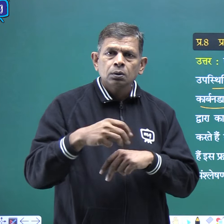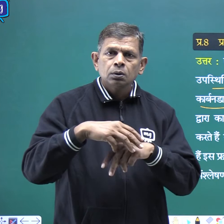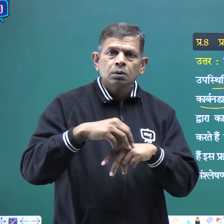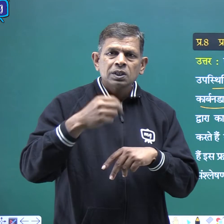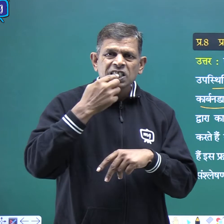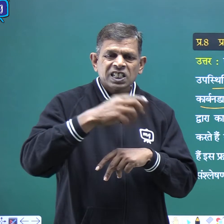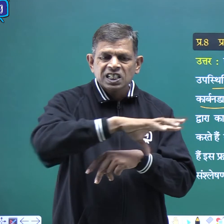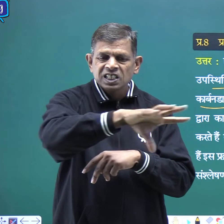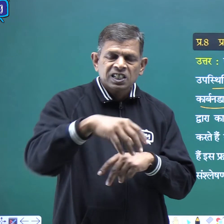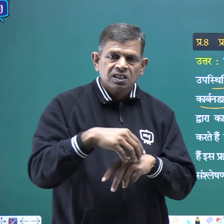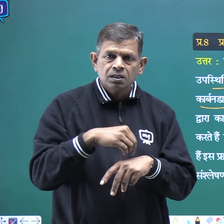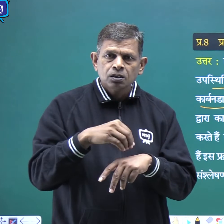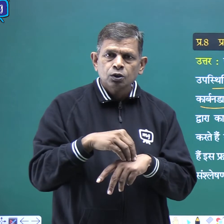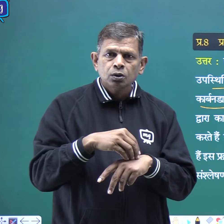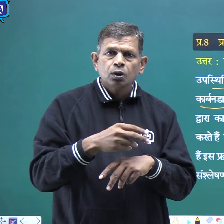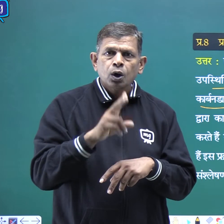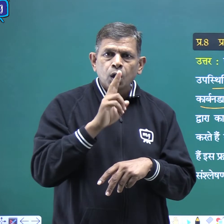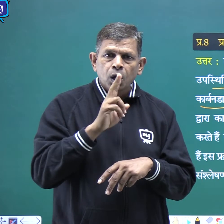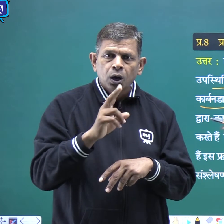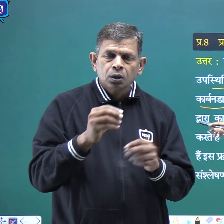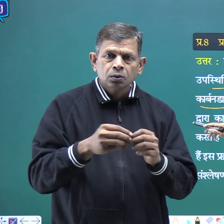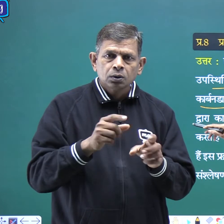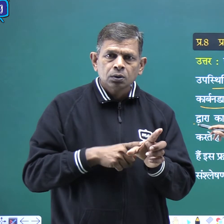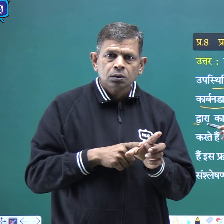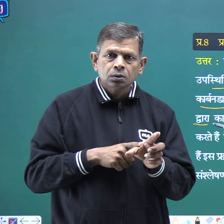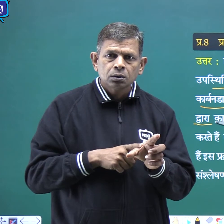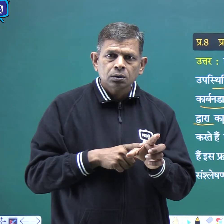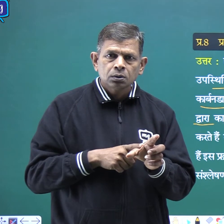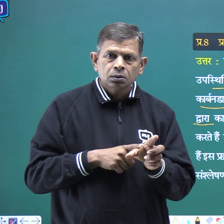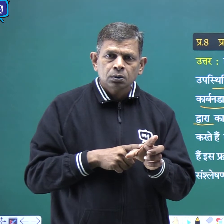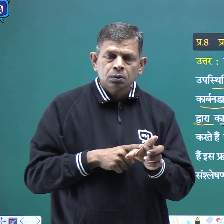लवण व पानी द्वारा